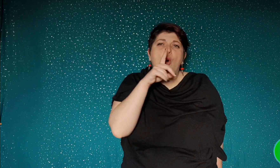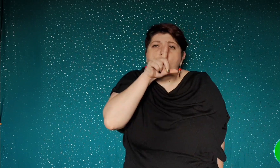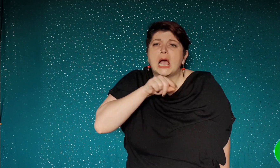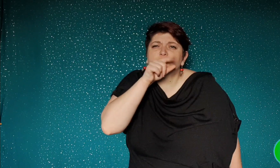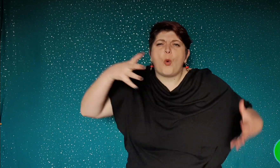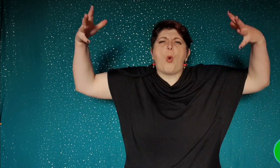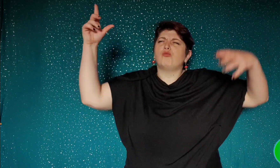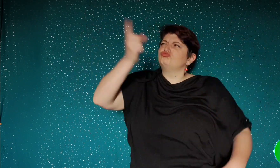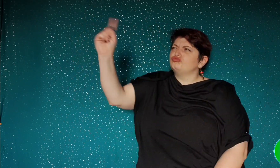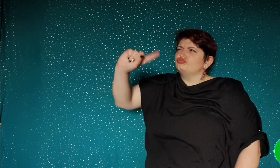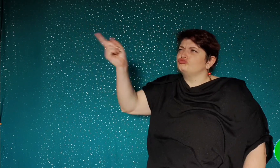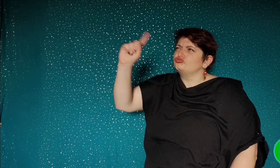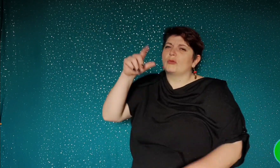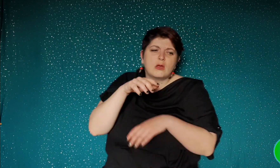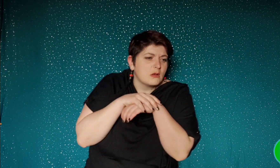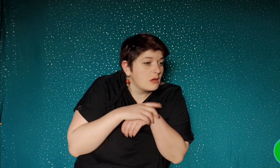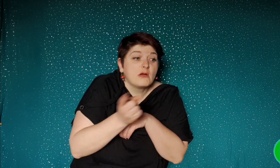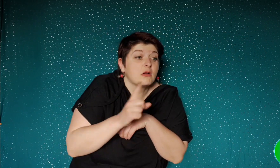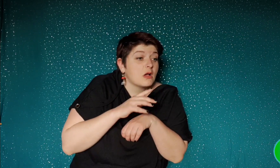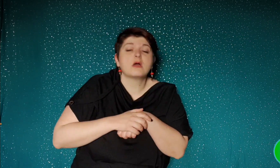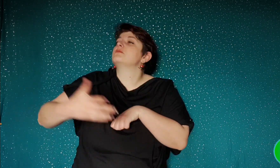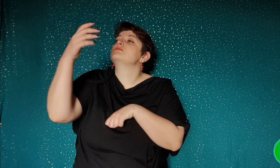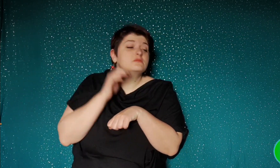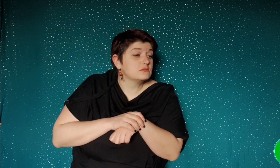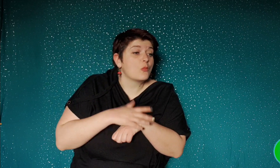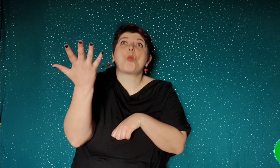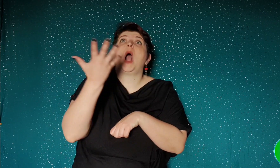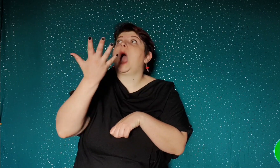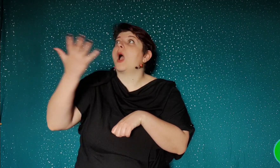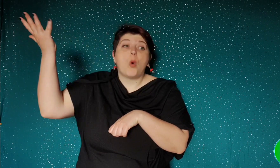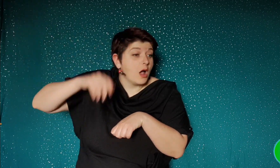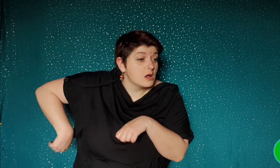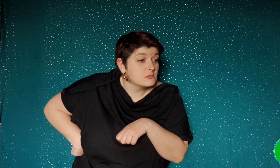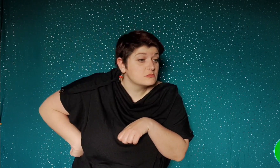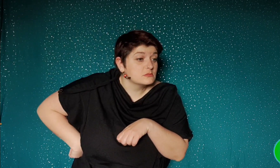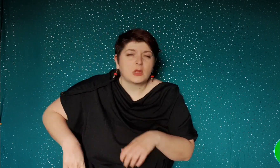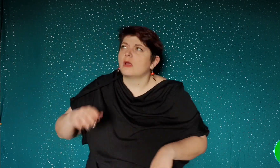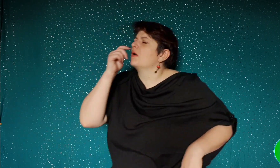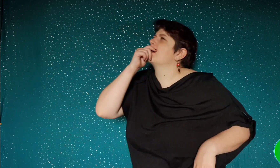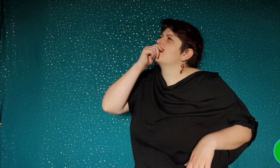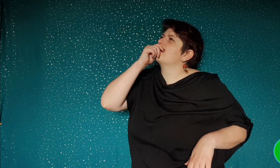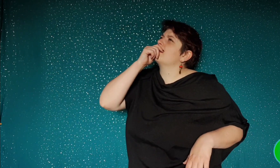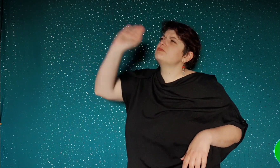Certainement pas un gros oiseau, dit Louis. Non, dit grand-père. Alors qu'est-ce que ça pouvait bien être?